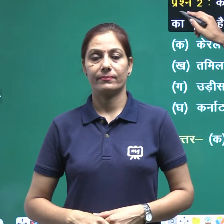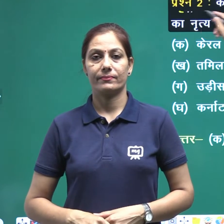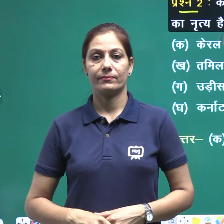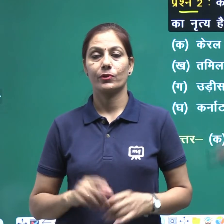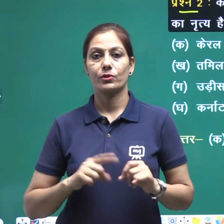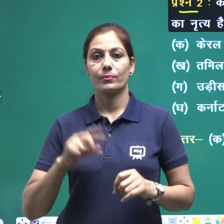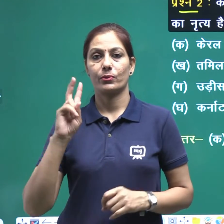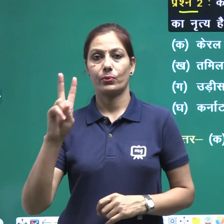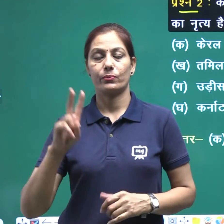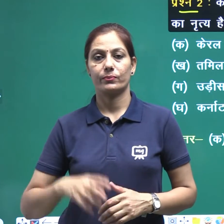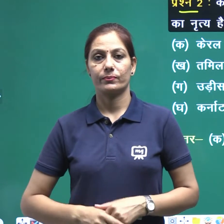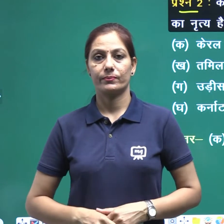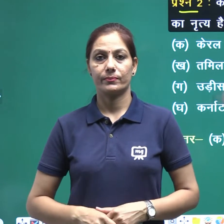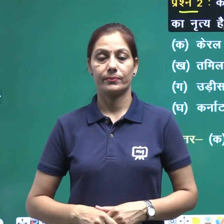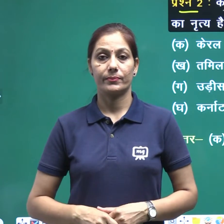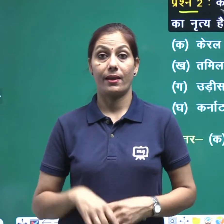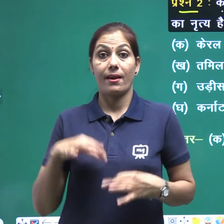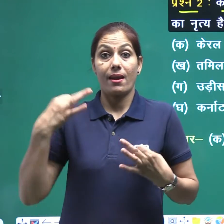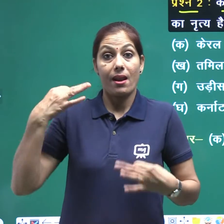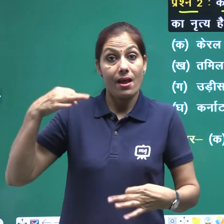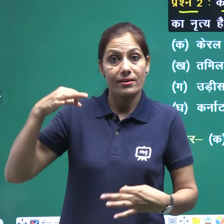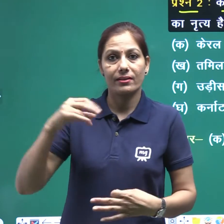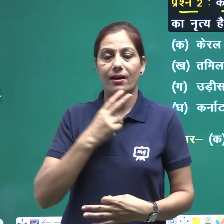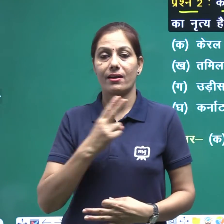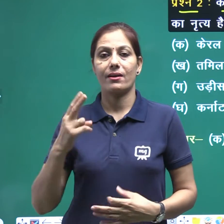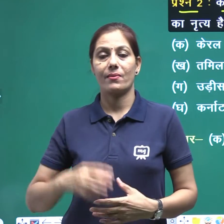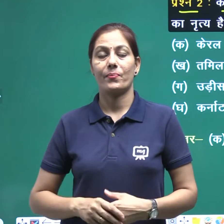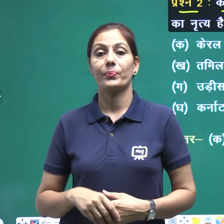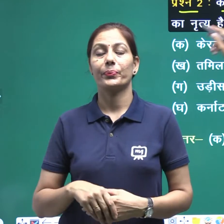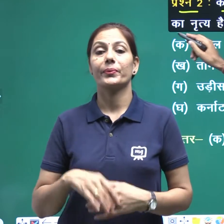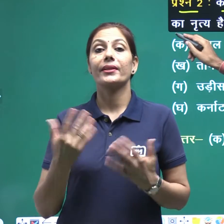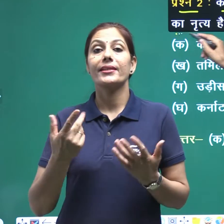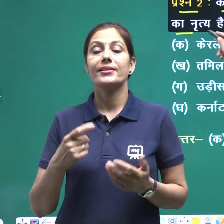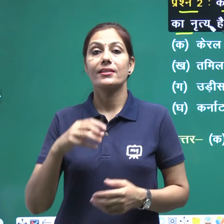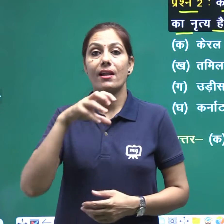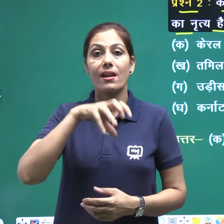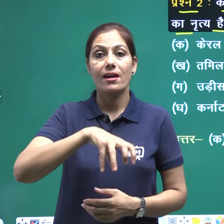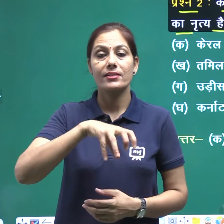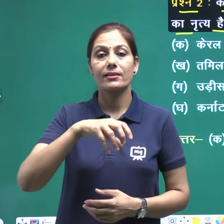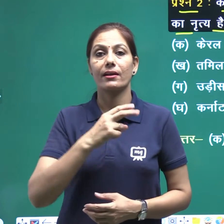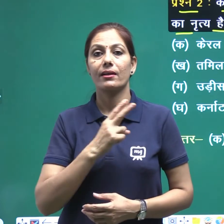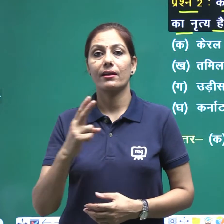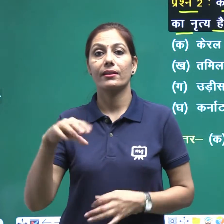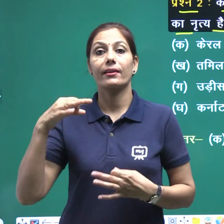प्रश्न 2, कथकली किस राज्य का नृत्य है?